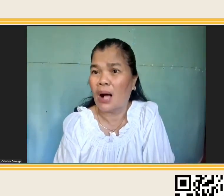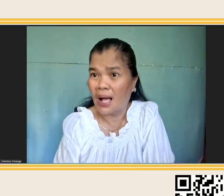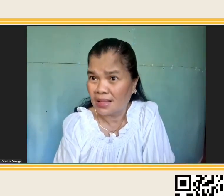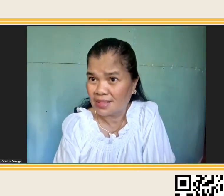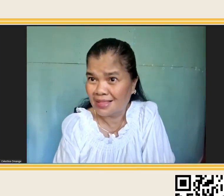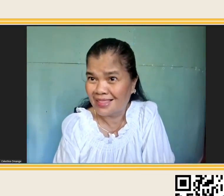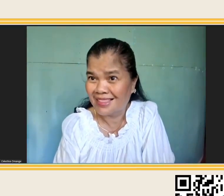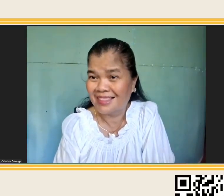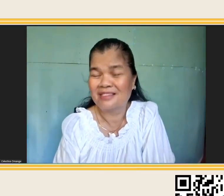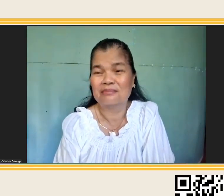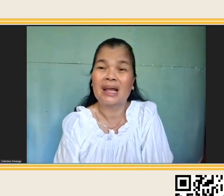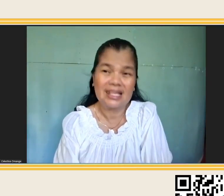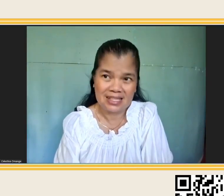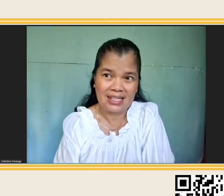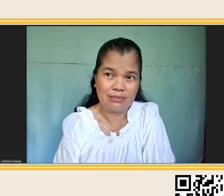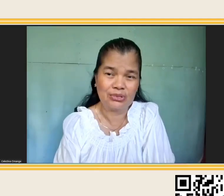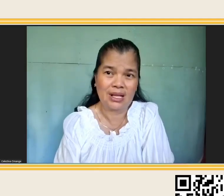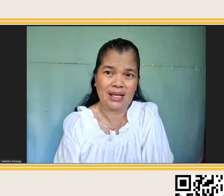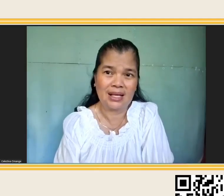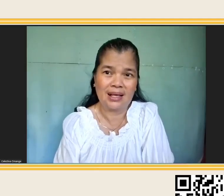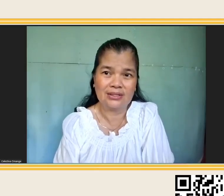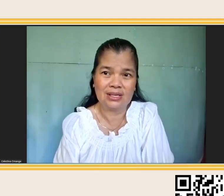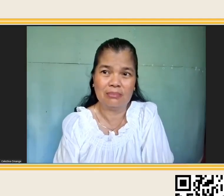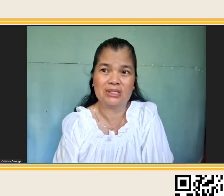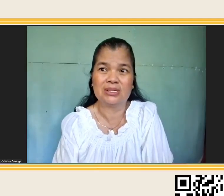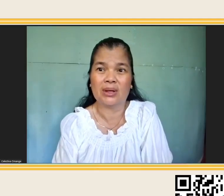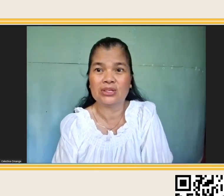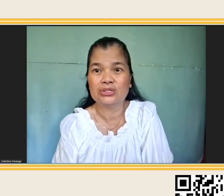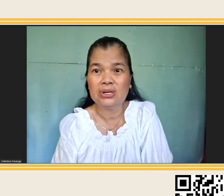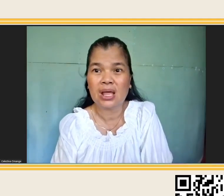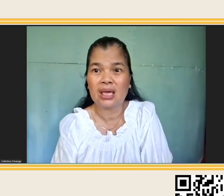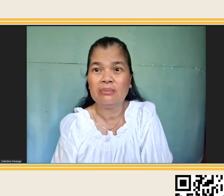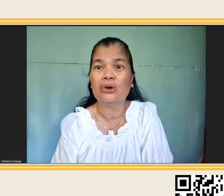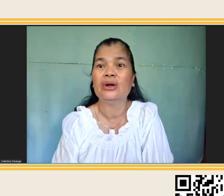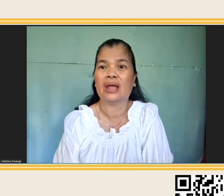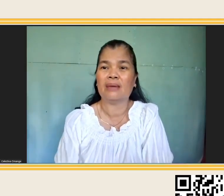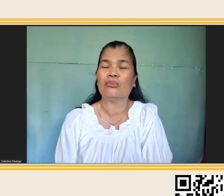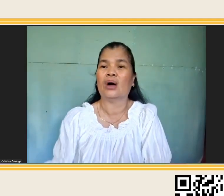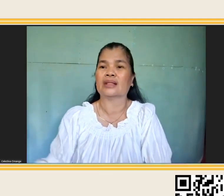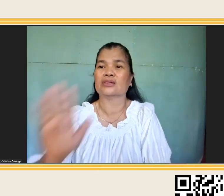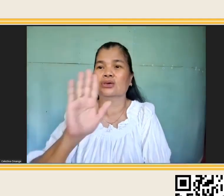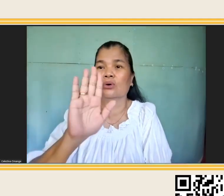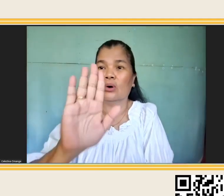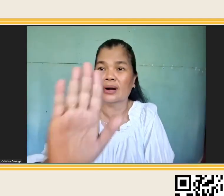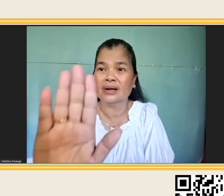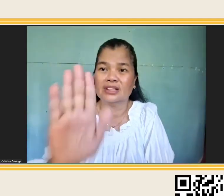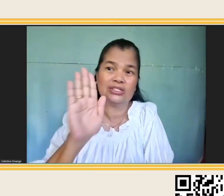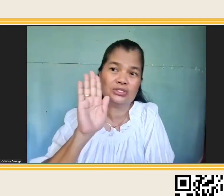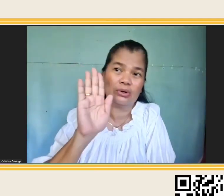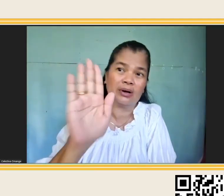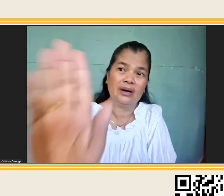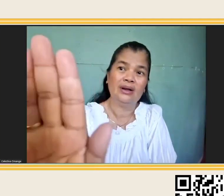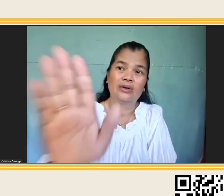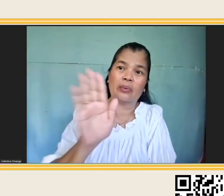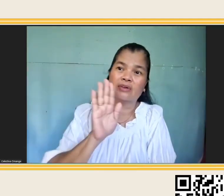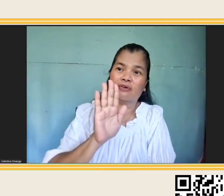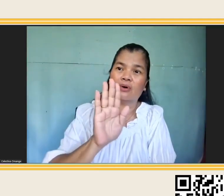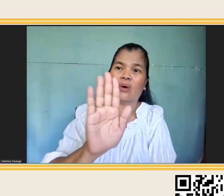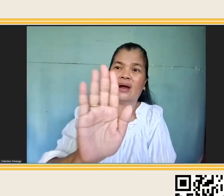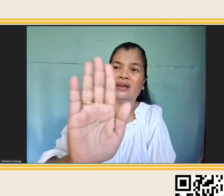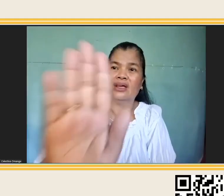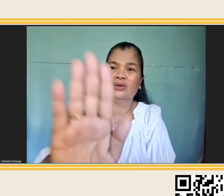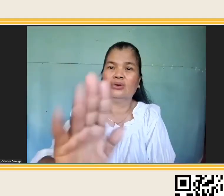name, what? Baliktad po talaga. Imbes na what is your name, what? Your, this is your,